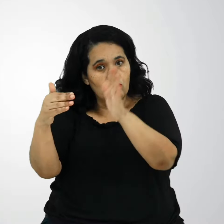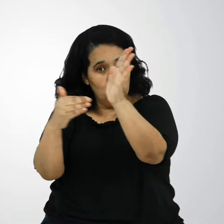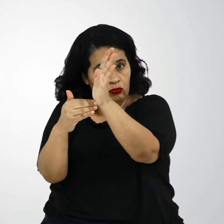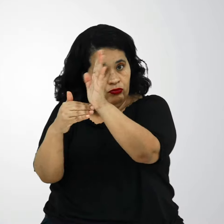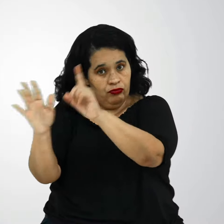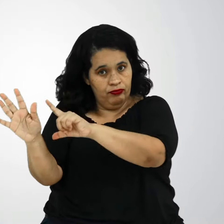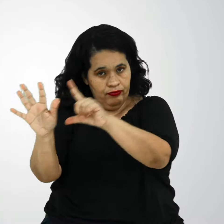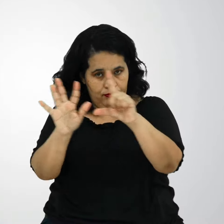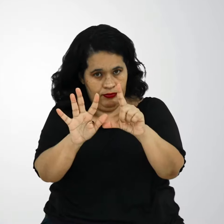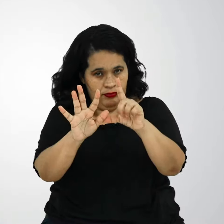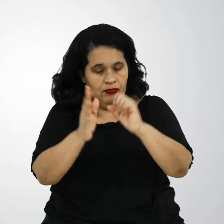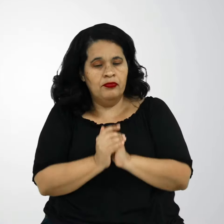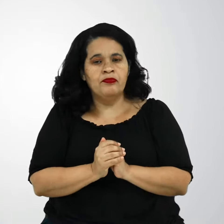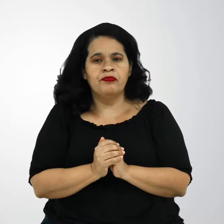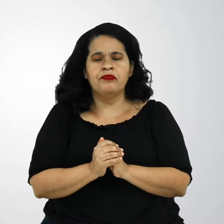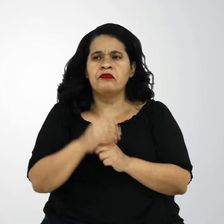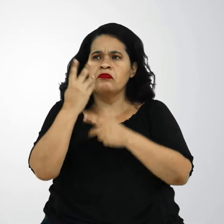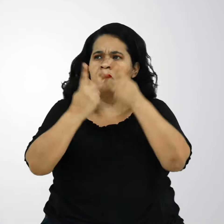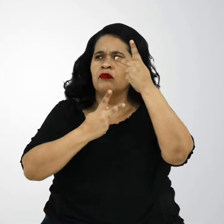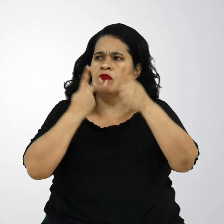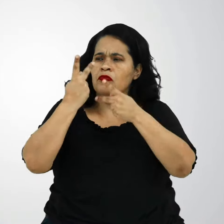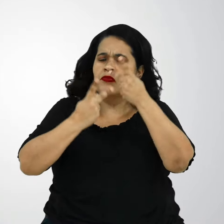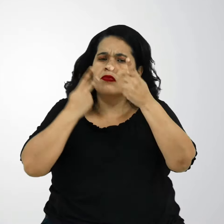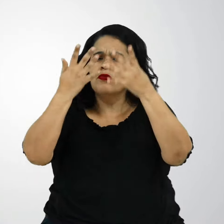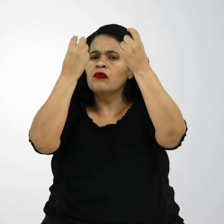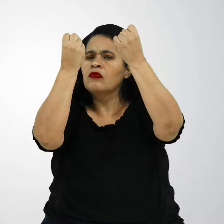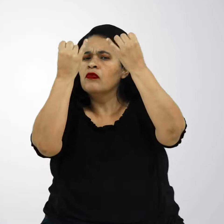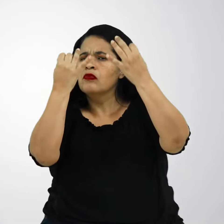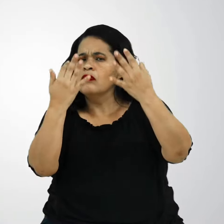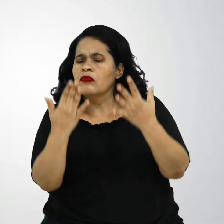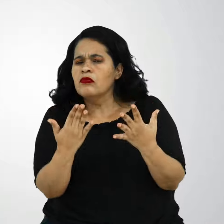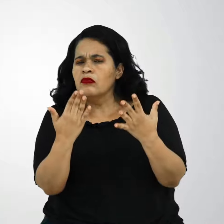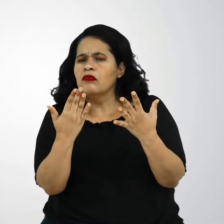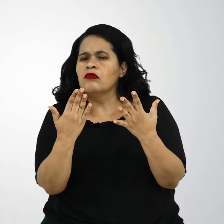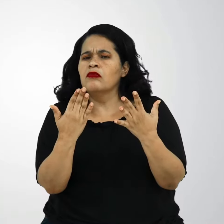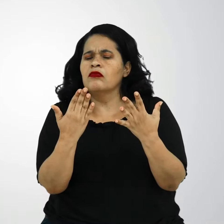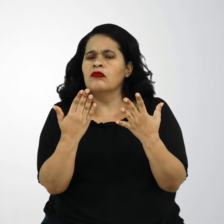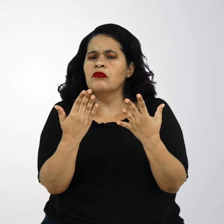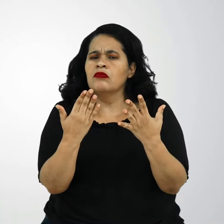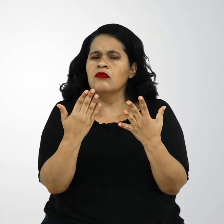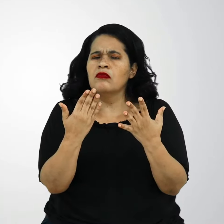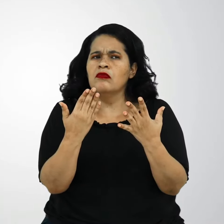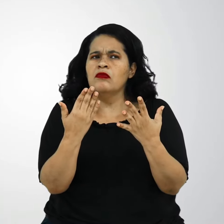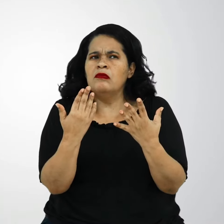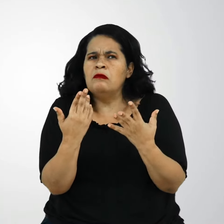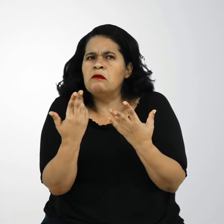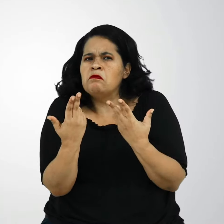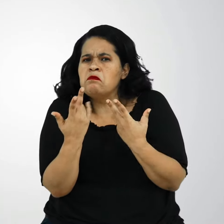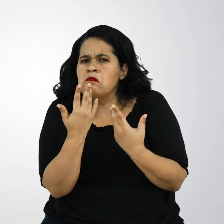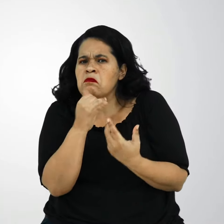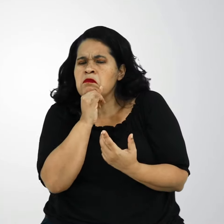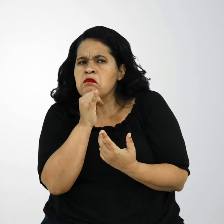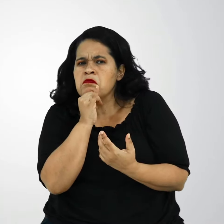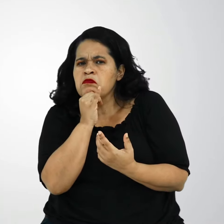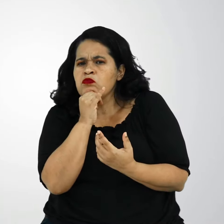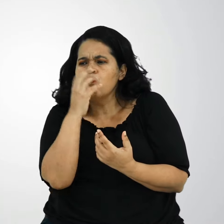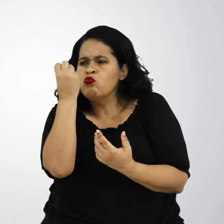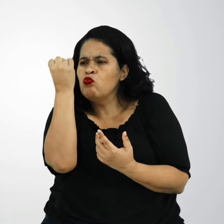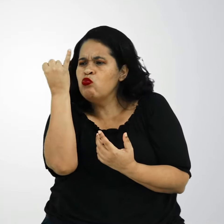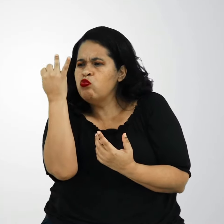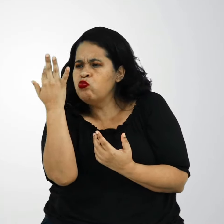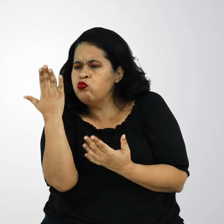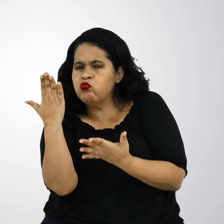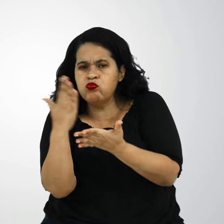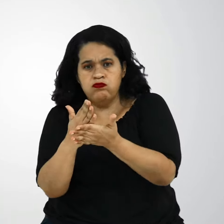é como a gente podemos dizer assim, né, na explicação de quem acredita assim, é como se parasse a contagem das 70 semanas que